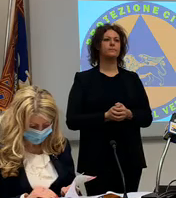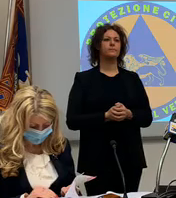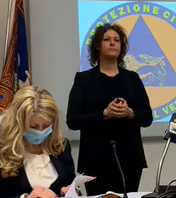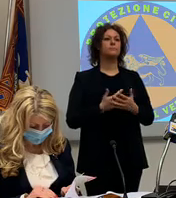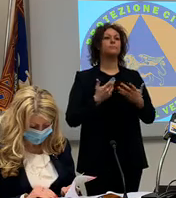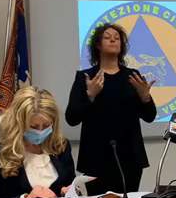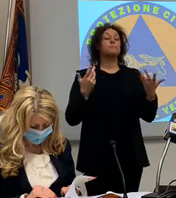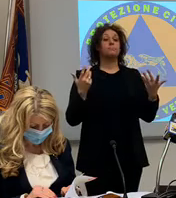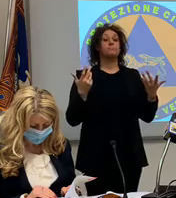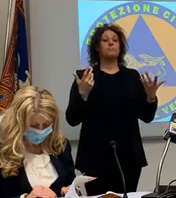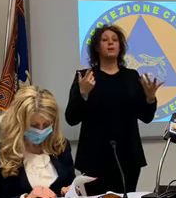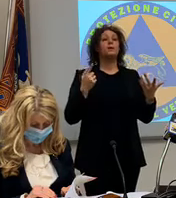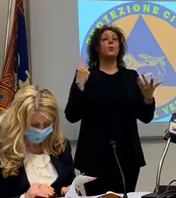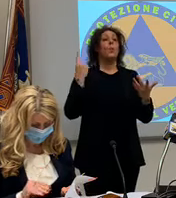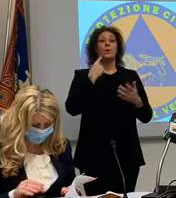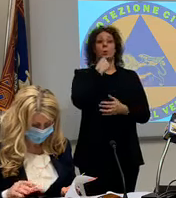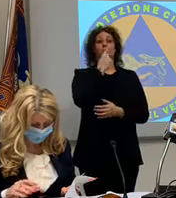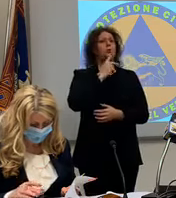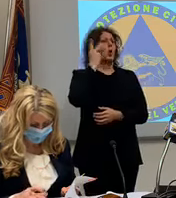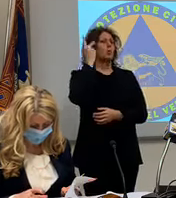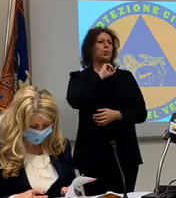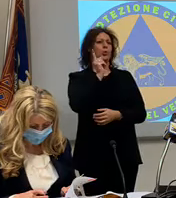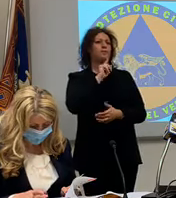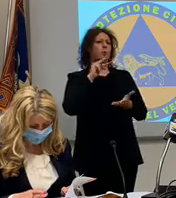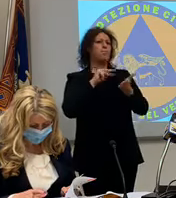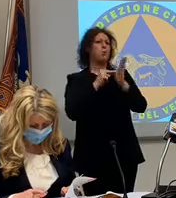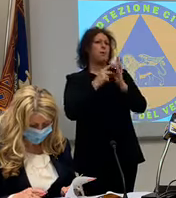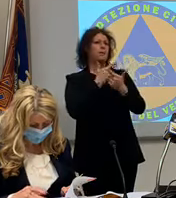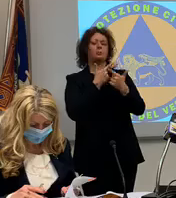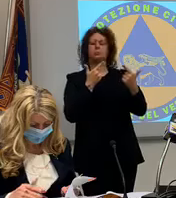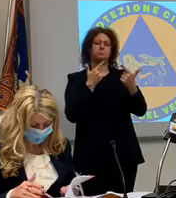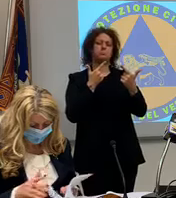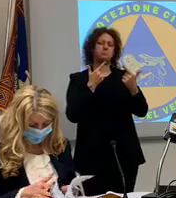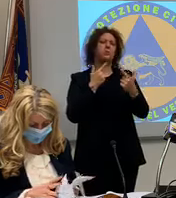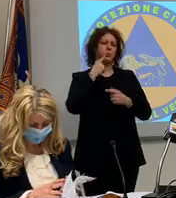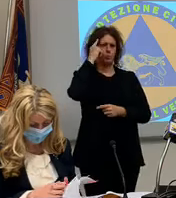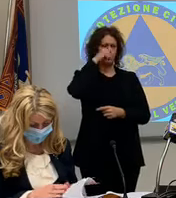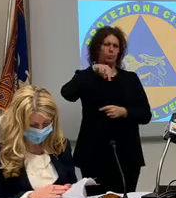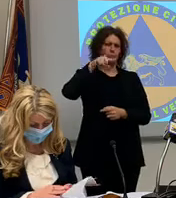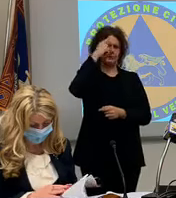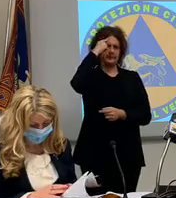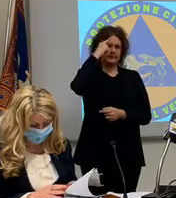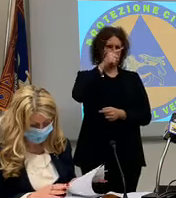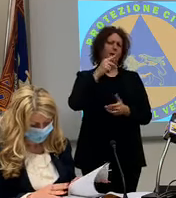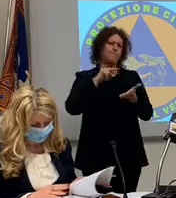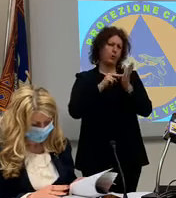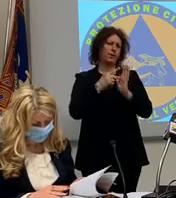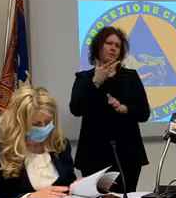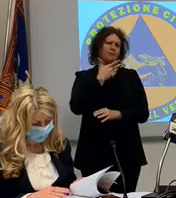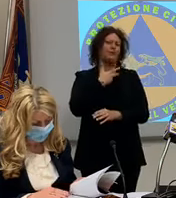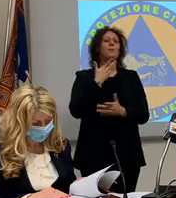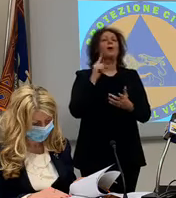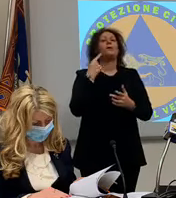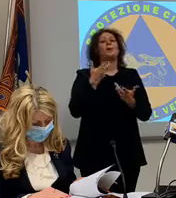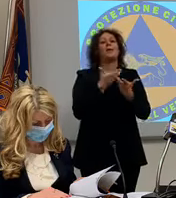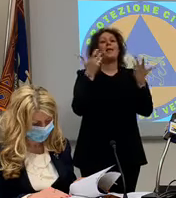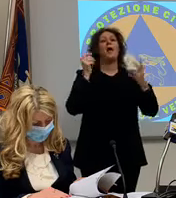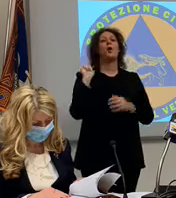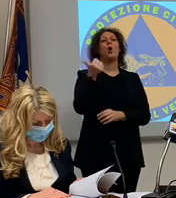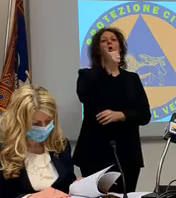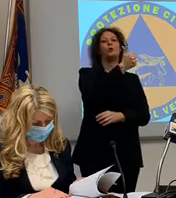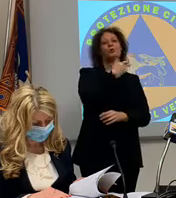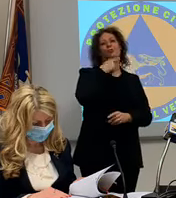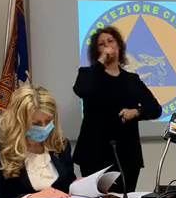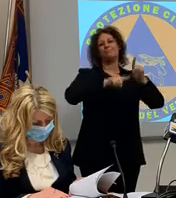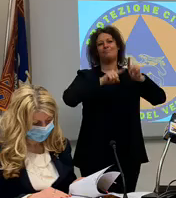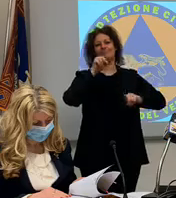c'è il problema assolutamente no poi le posizioni sono variegate ma logicamente variegate se dovessi trovare un un